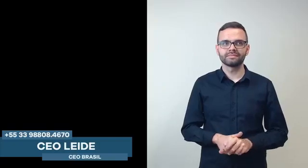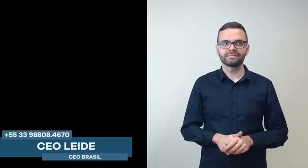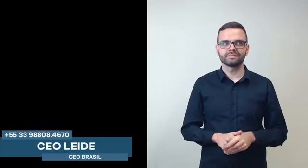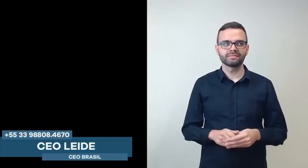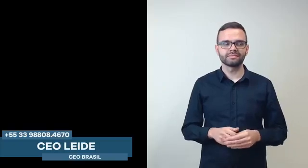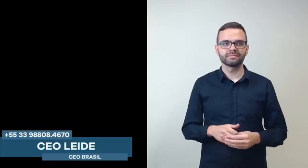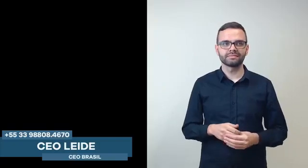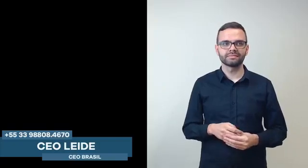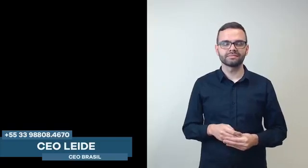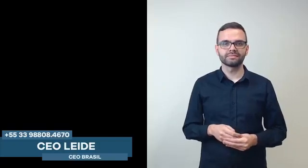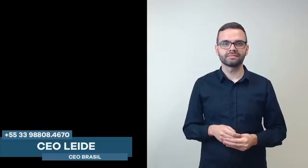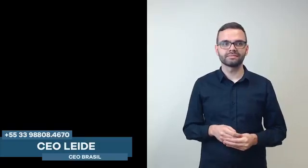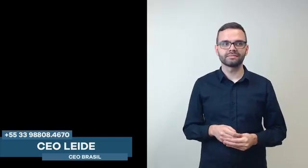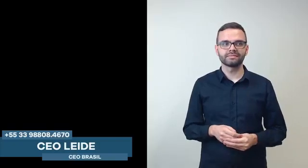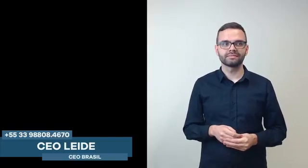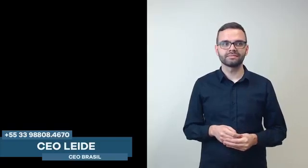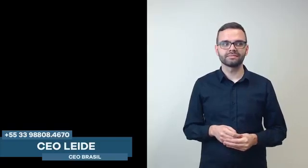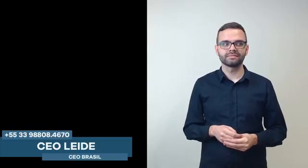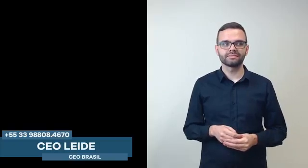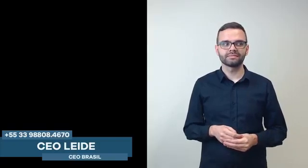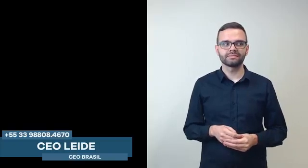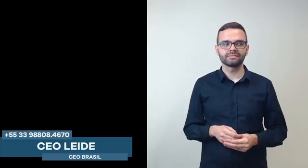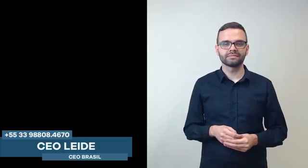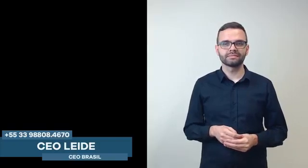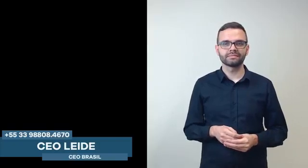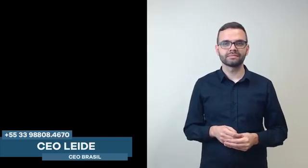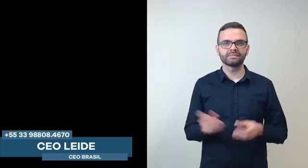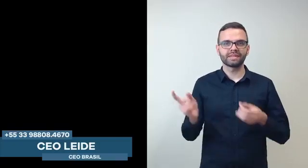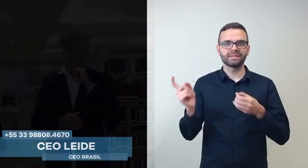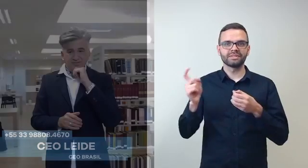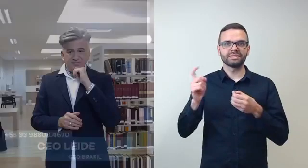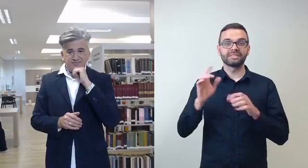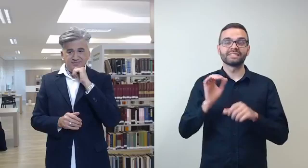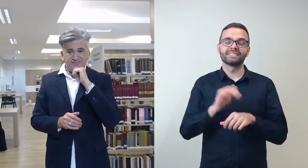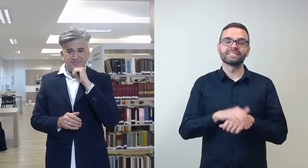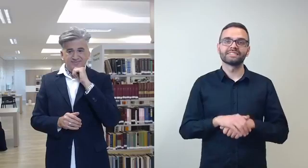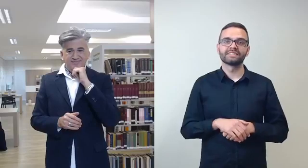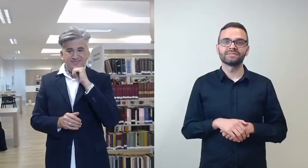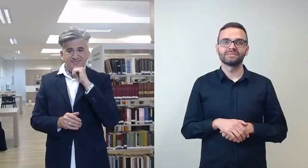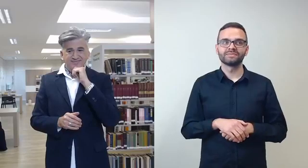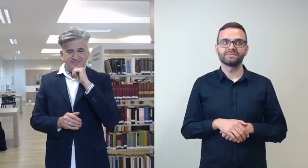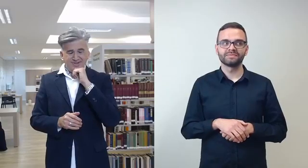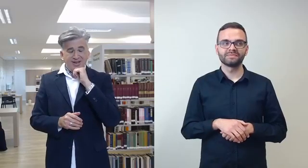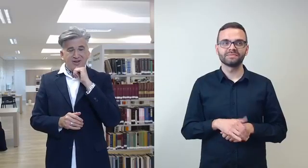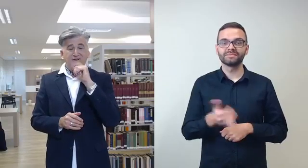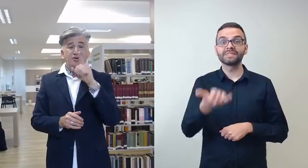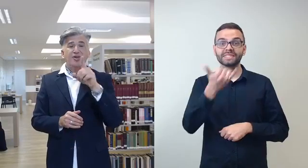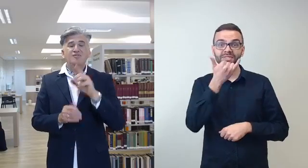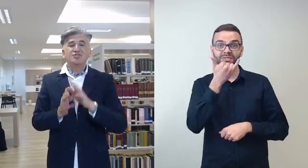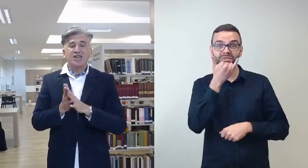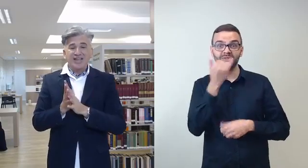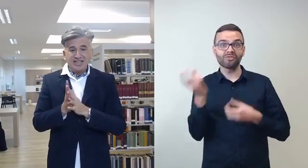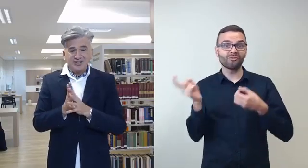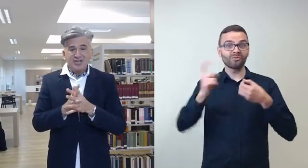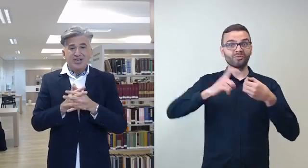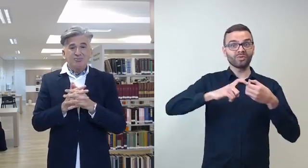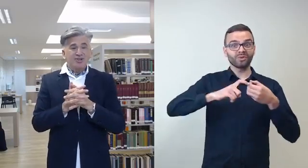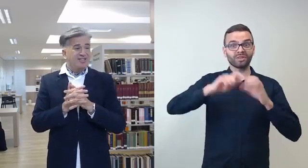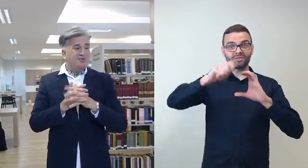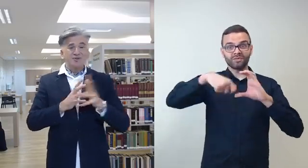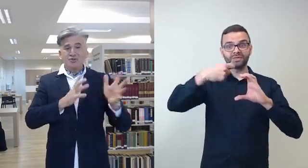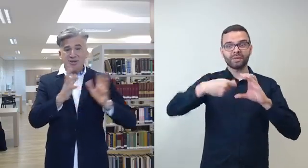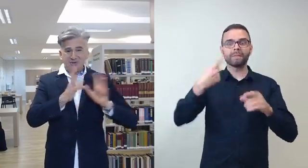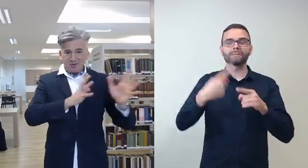O vídeo da Leide aí. Nós vamos voltar, tá voltando. Nós vamos voltar ao vídeo da Leide,